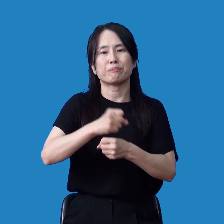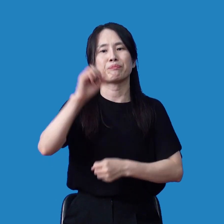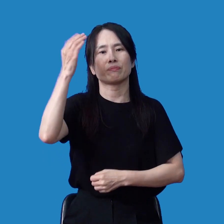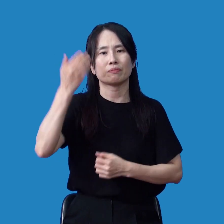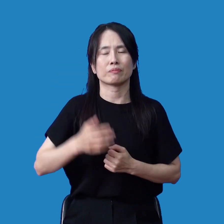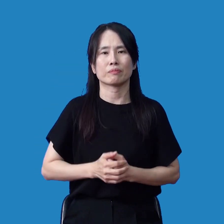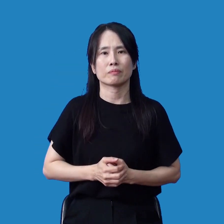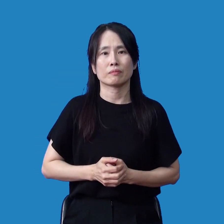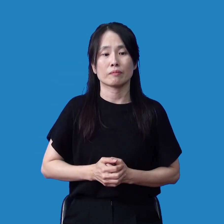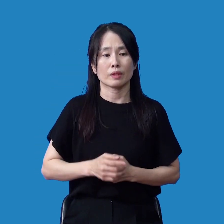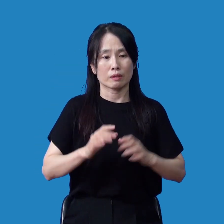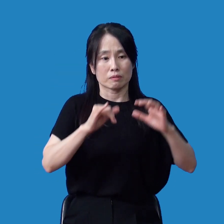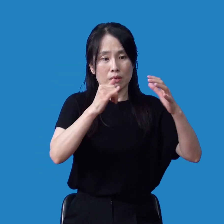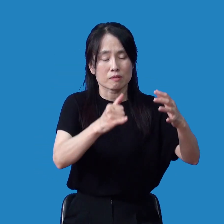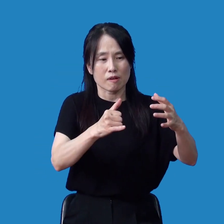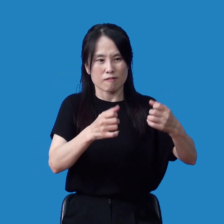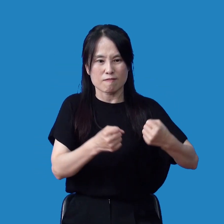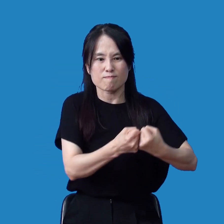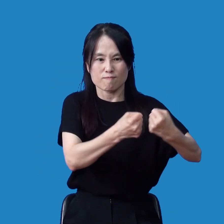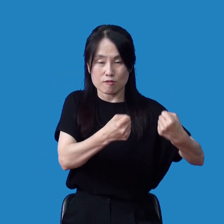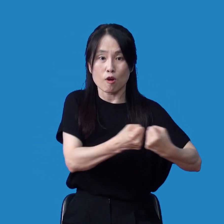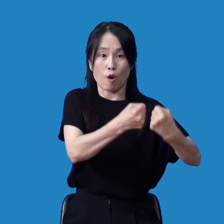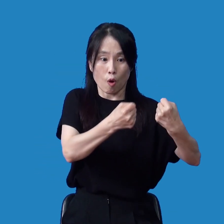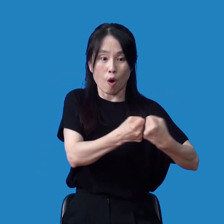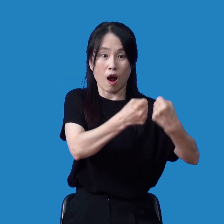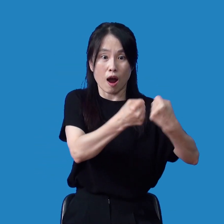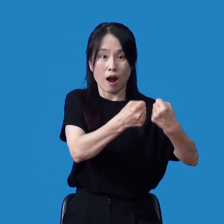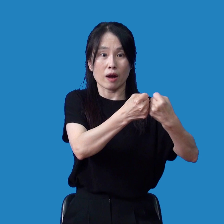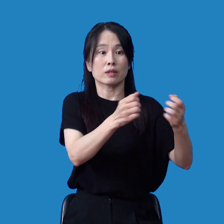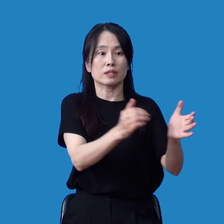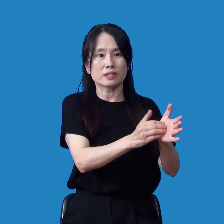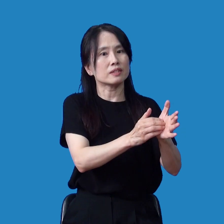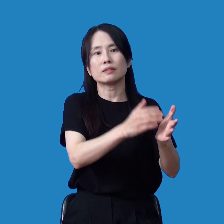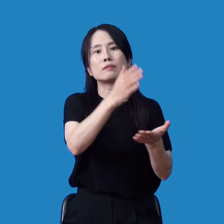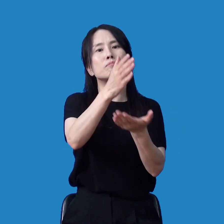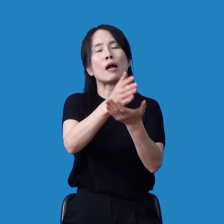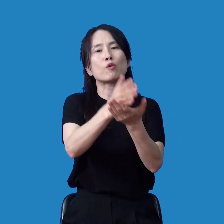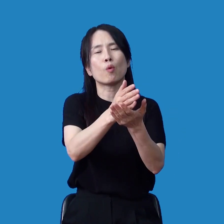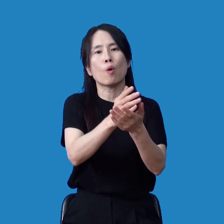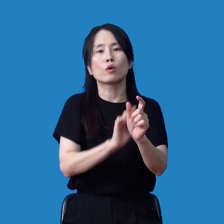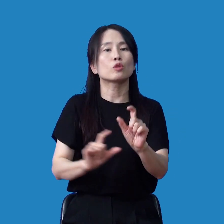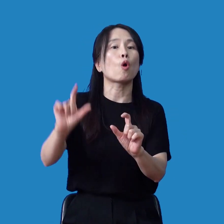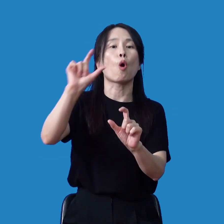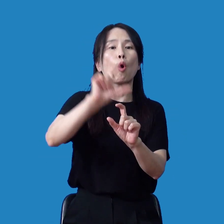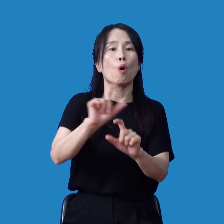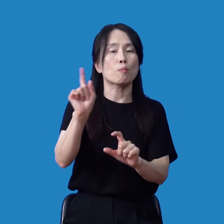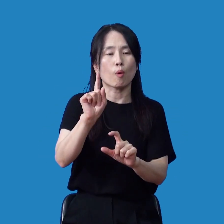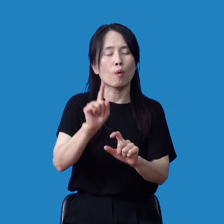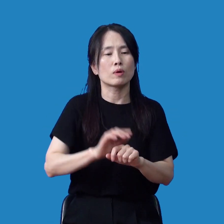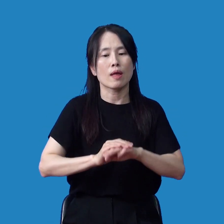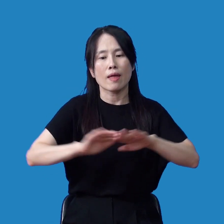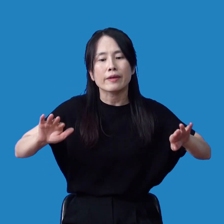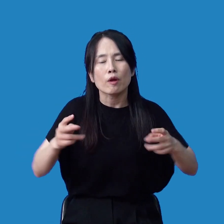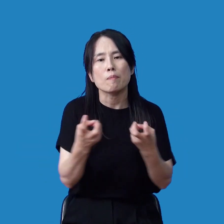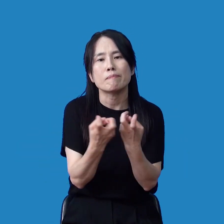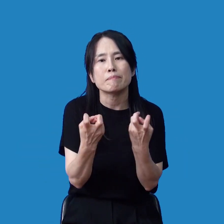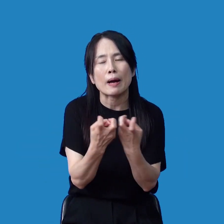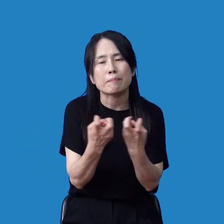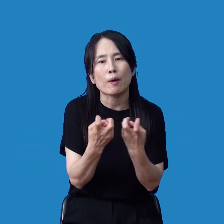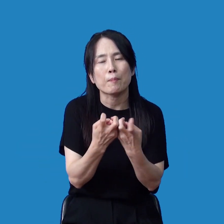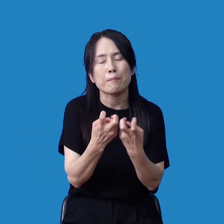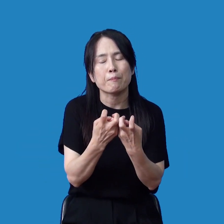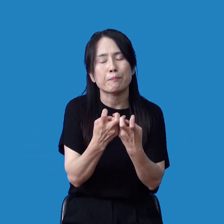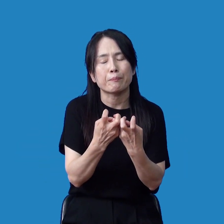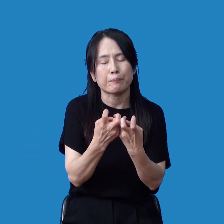세대에 대해서 저항하고 대항하는 그걸로만 그치지 말고 한 걸음 더 나아가서 대안을 제시할 수